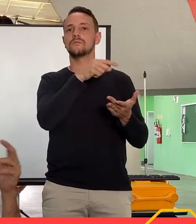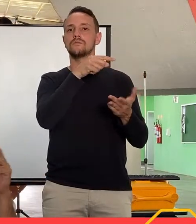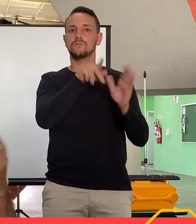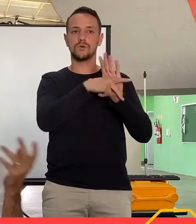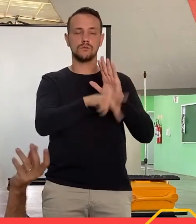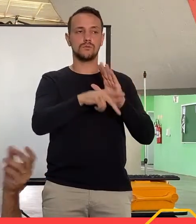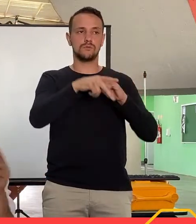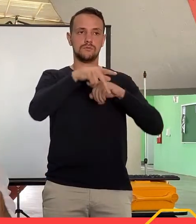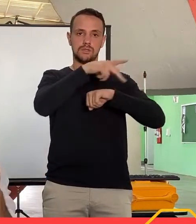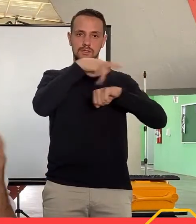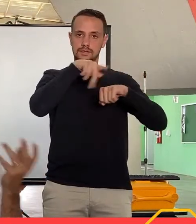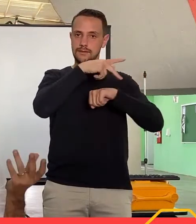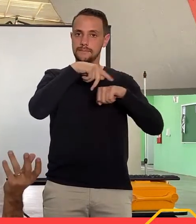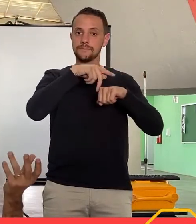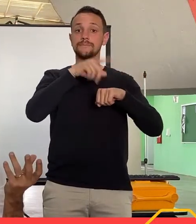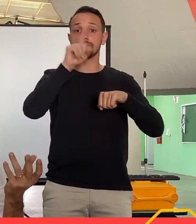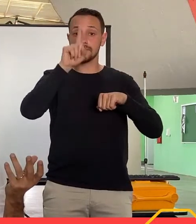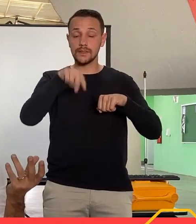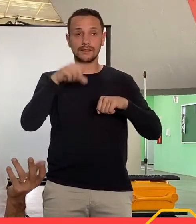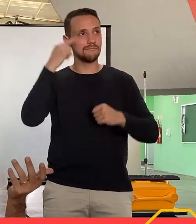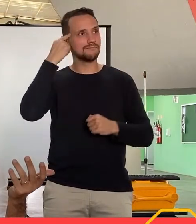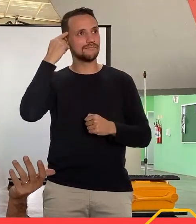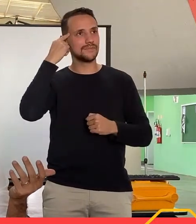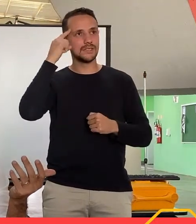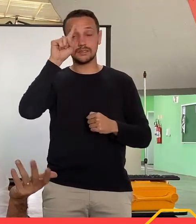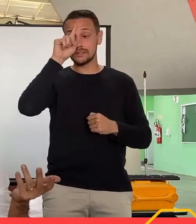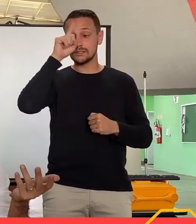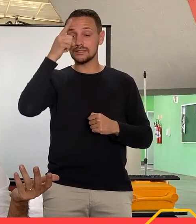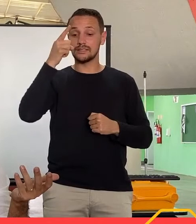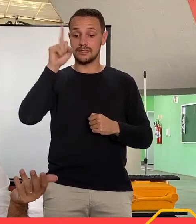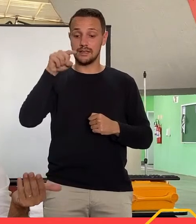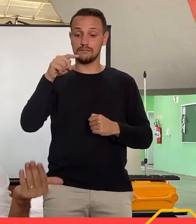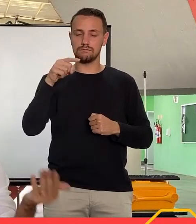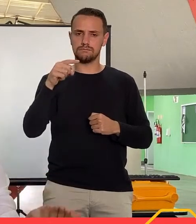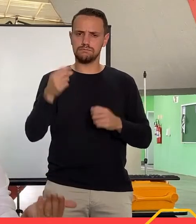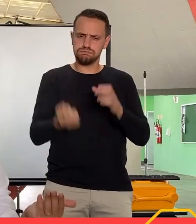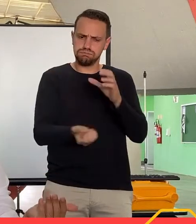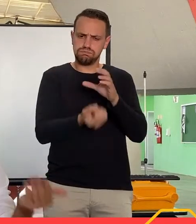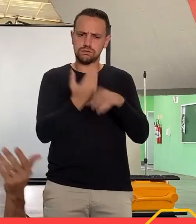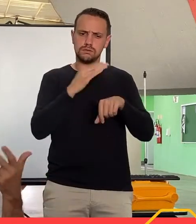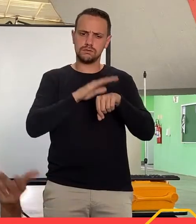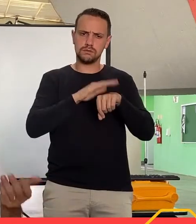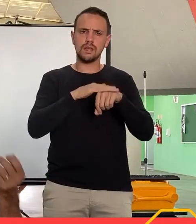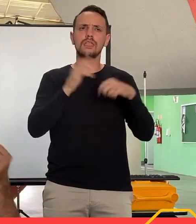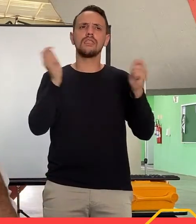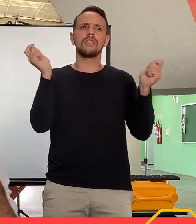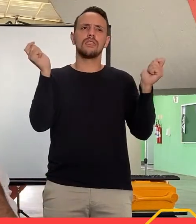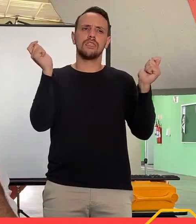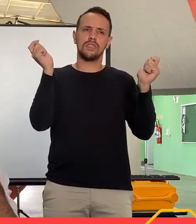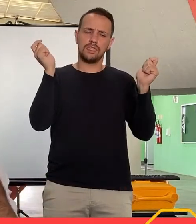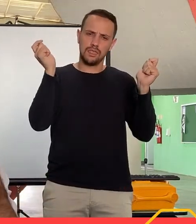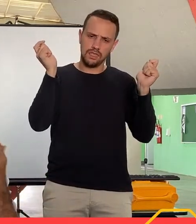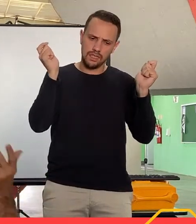E que foi uma das coisas mais engenhosas, né, que permitiu